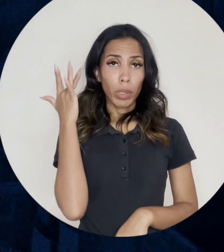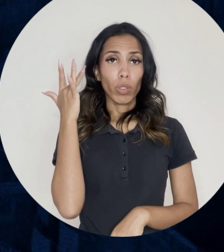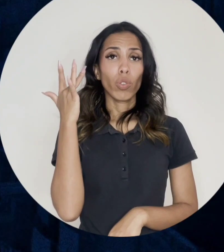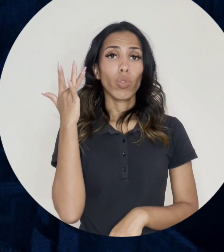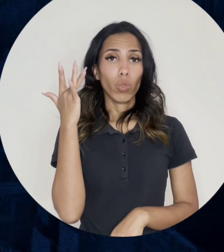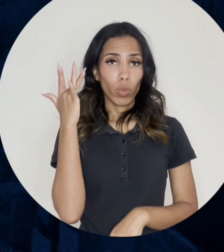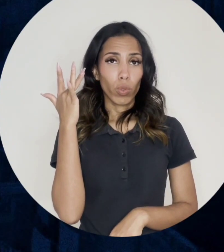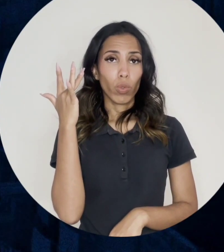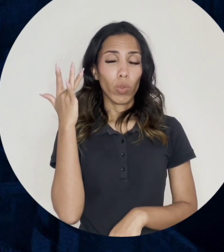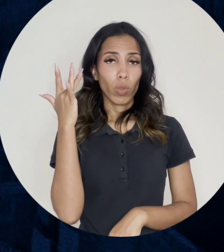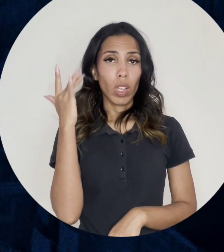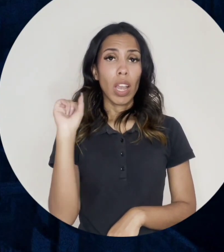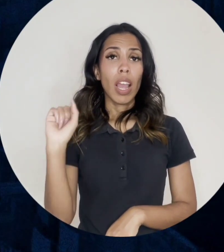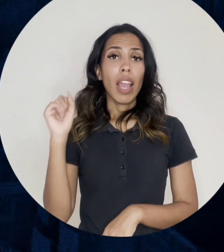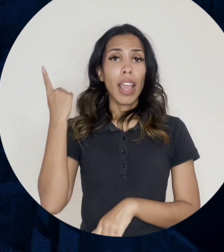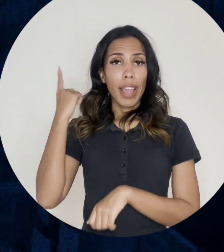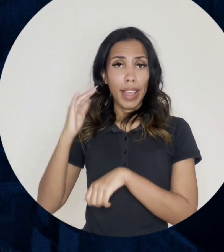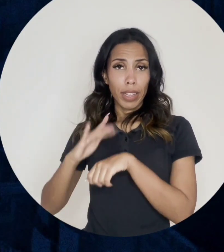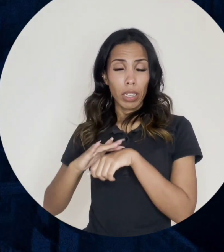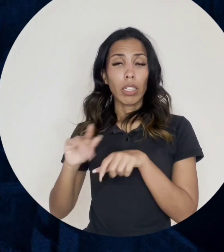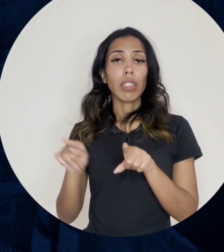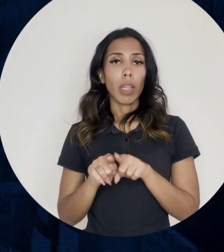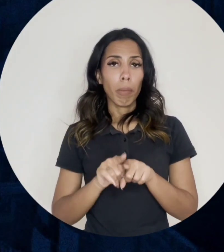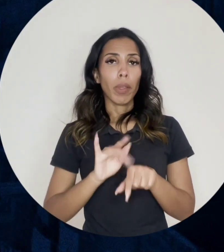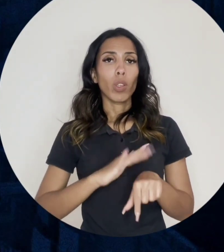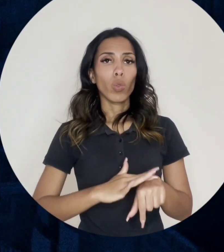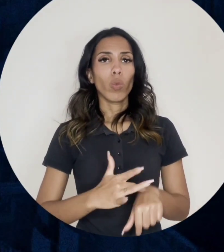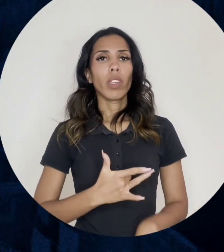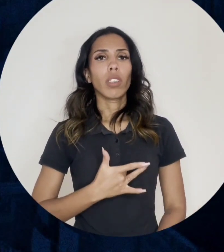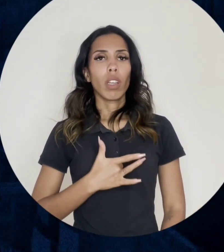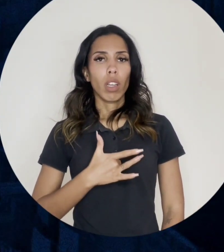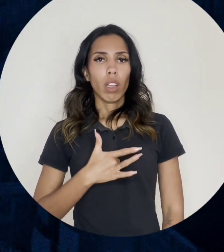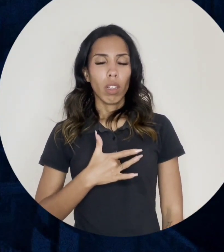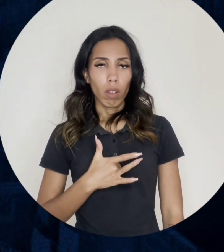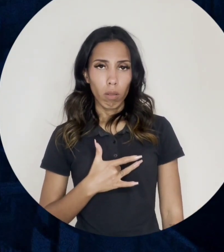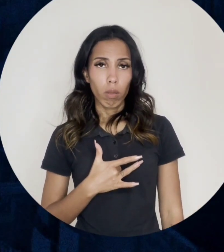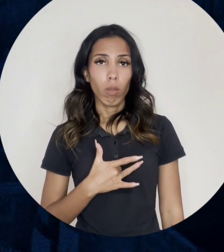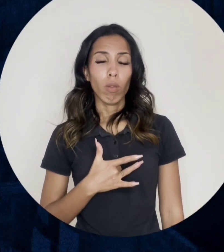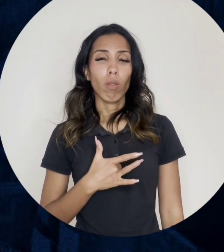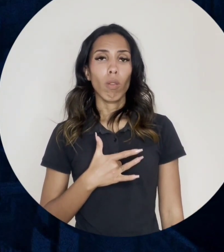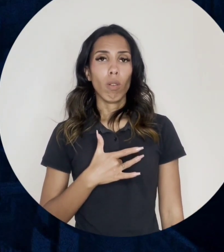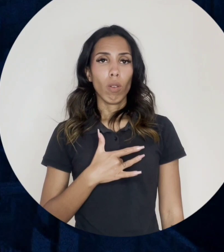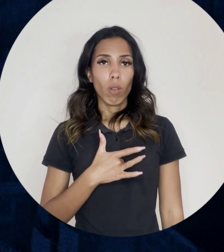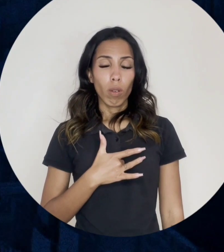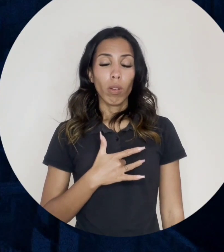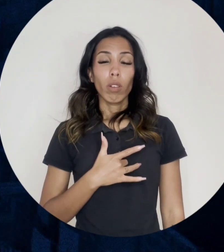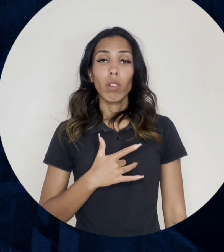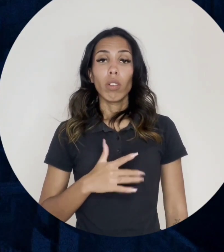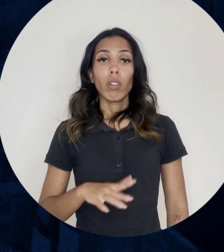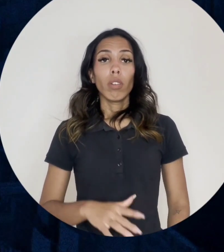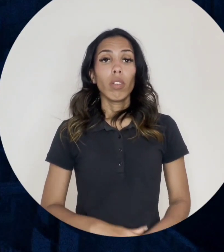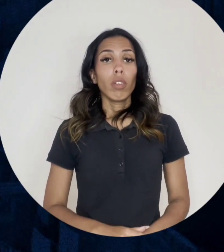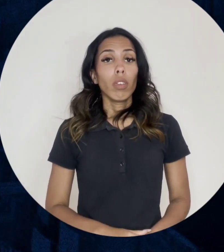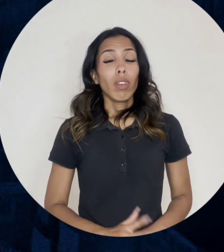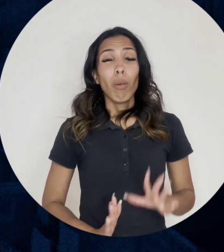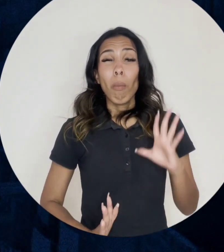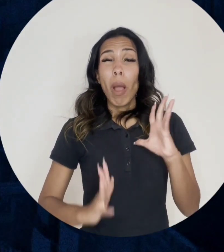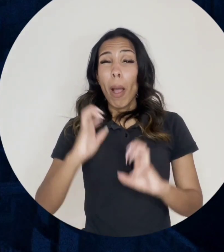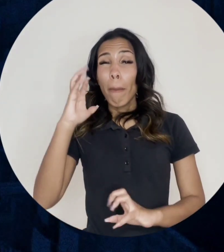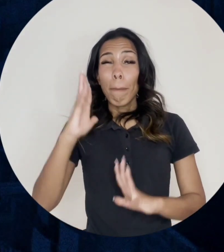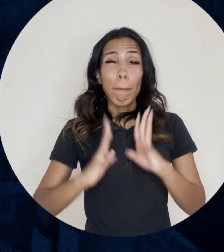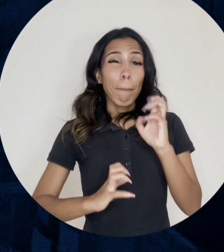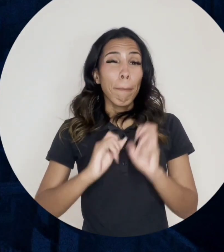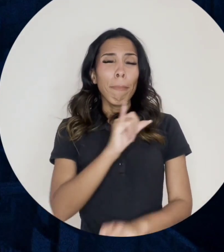a ex-pacientes e pacientes com tuberculose. Aí foi uma briga no Rio de Janeiro. Por